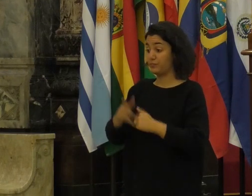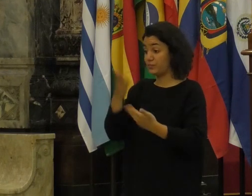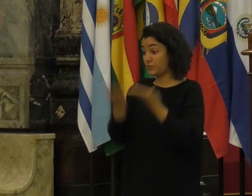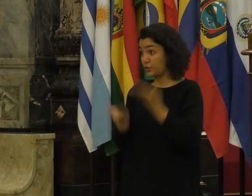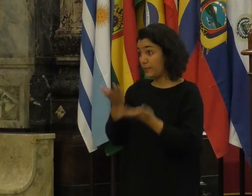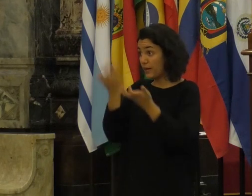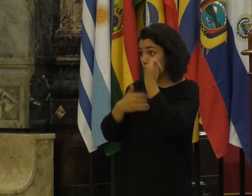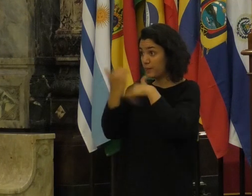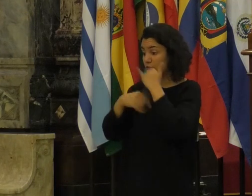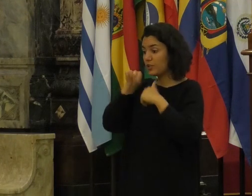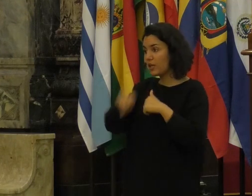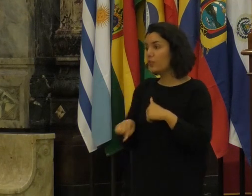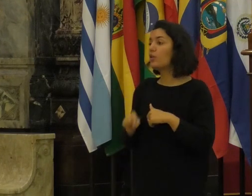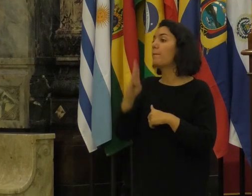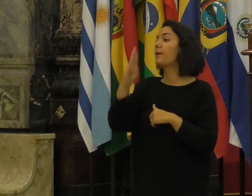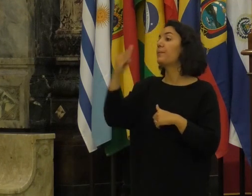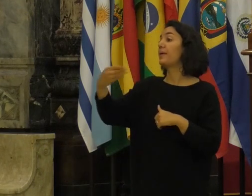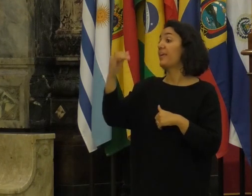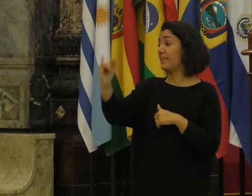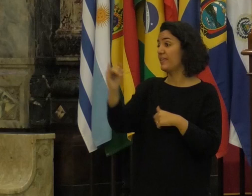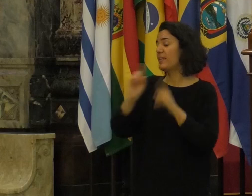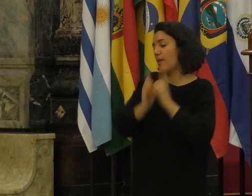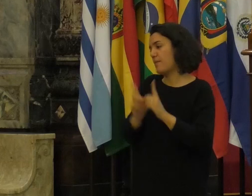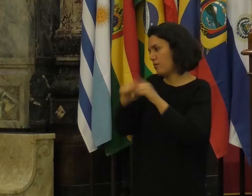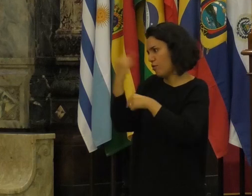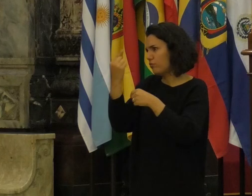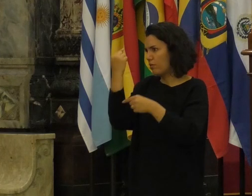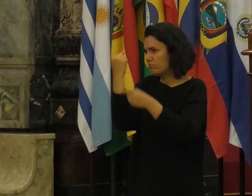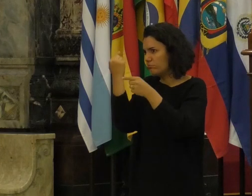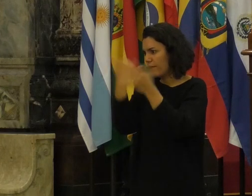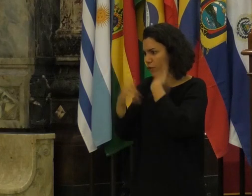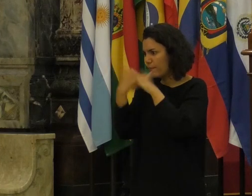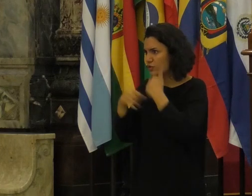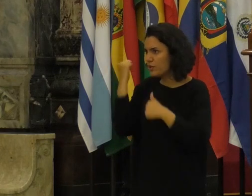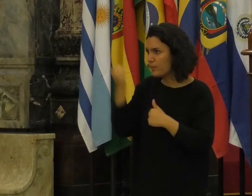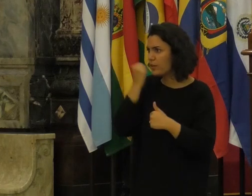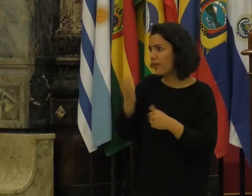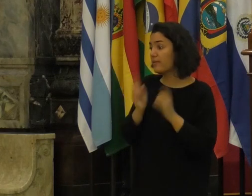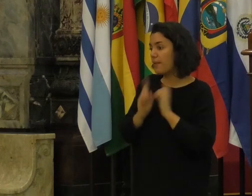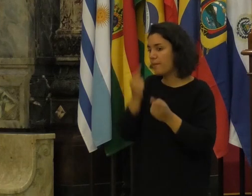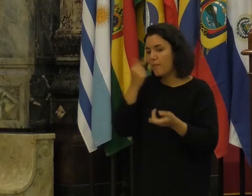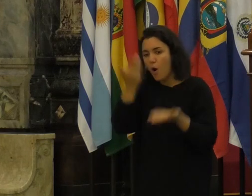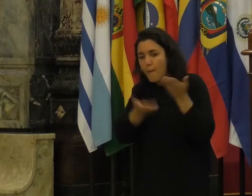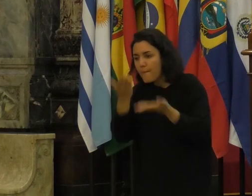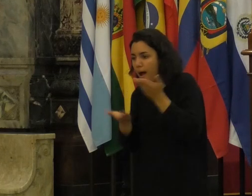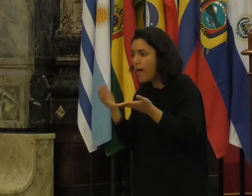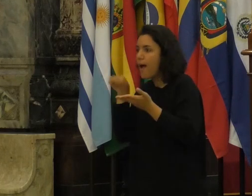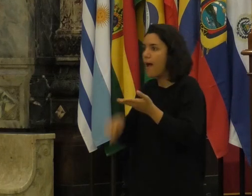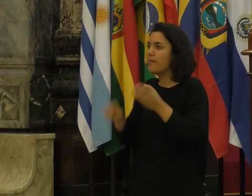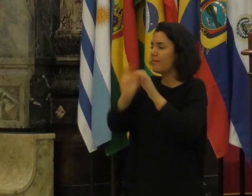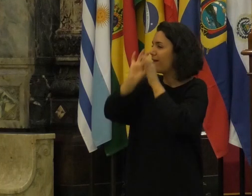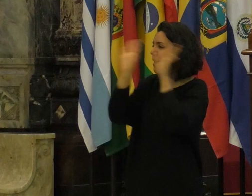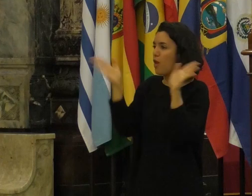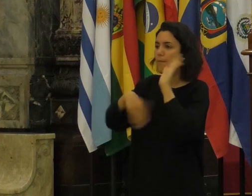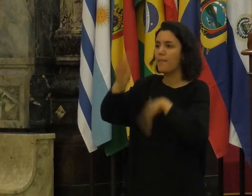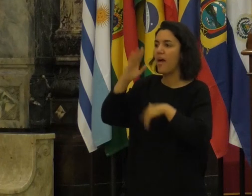datos con el Producto Interno Bruto y con otros datos económicos, seguramente veamos más claro esa